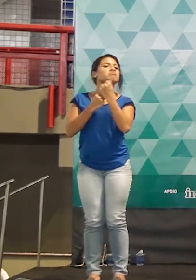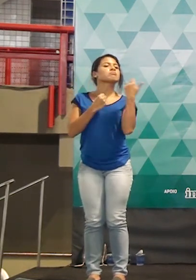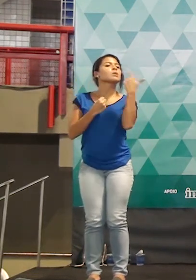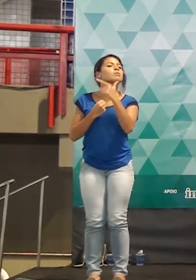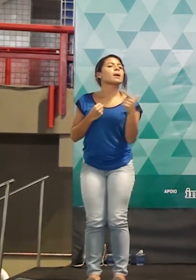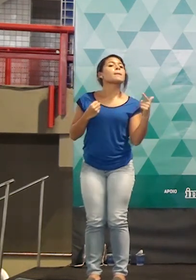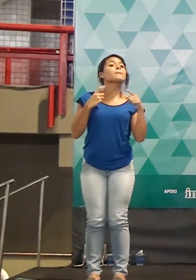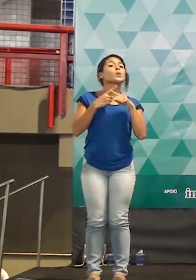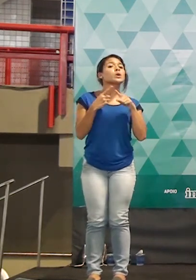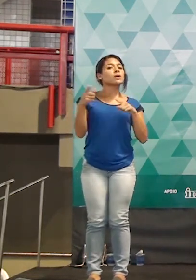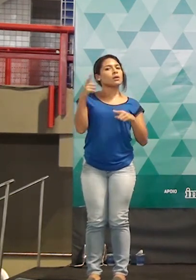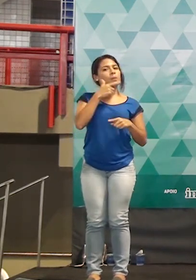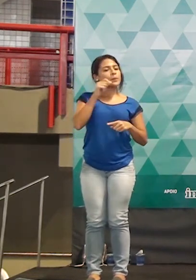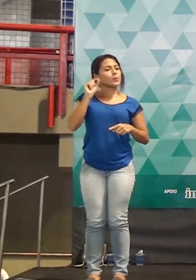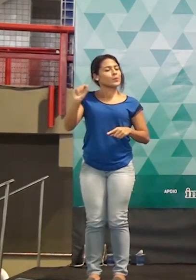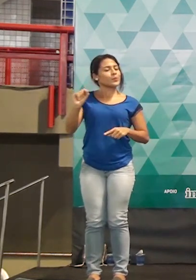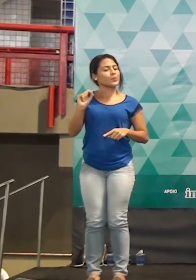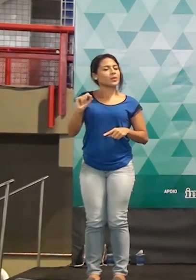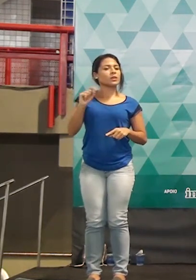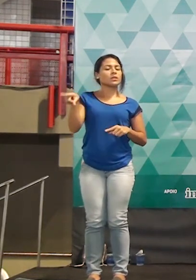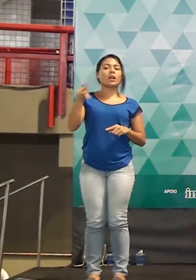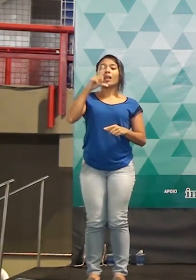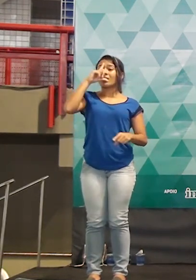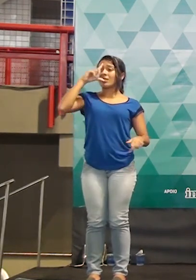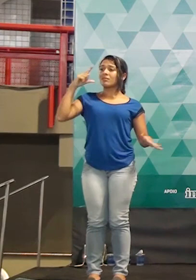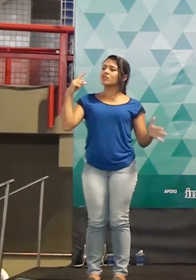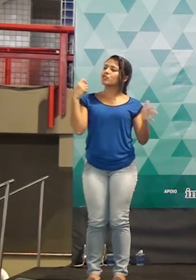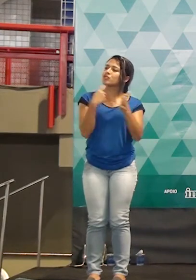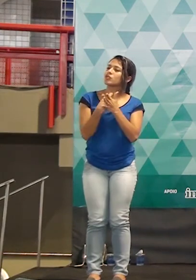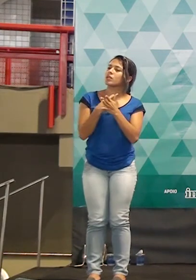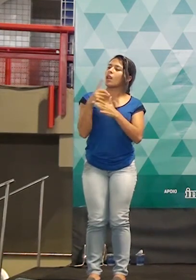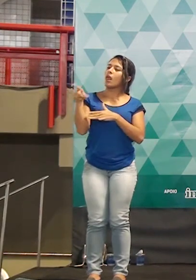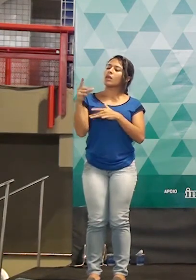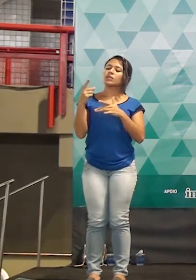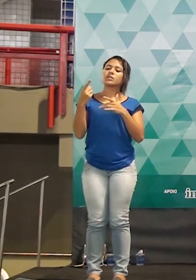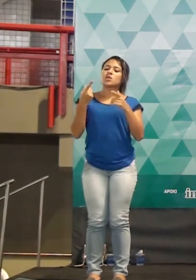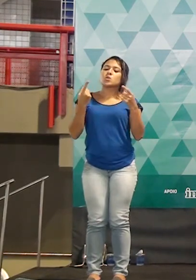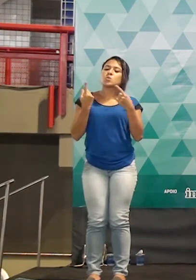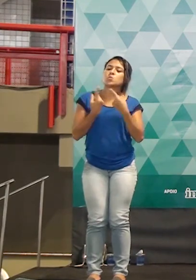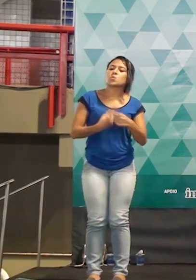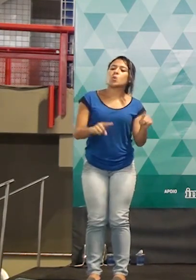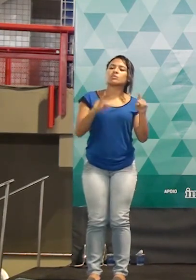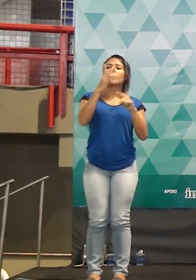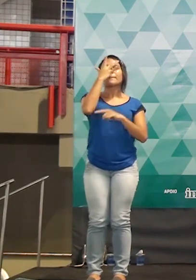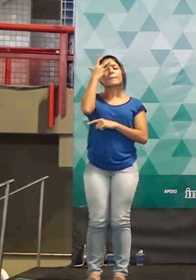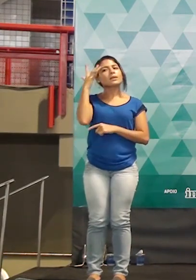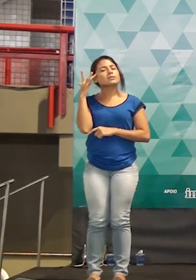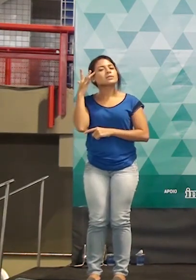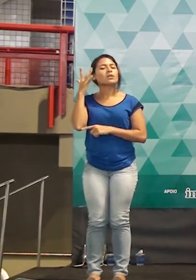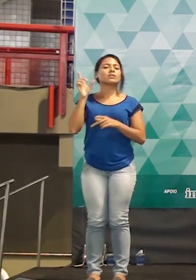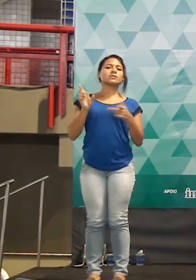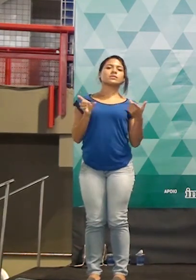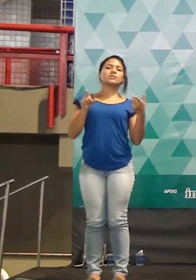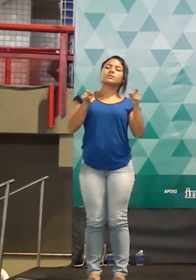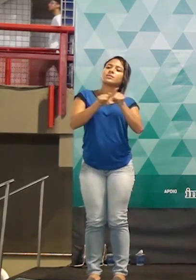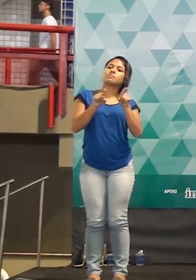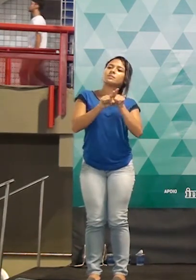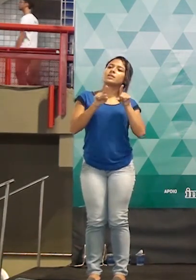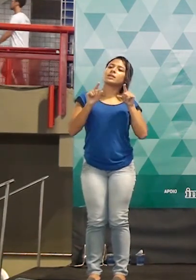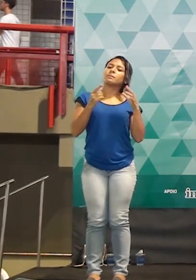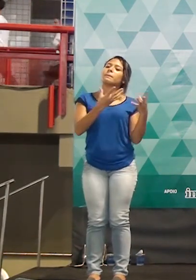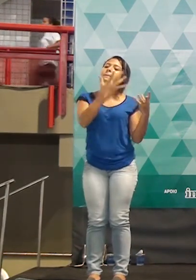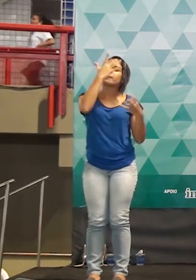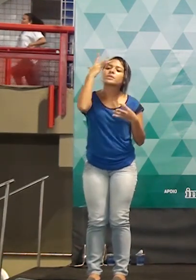porque as decisões dele estão indo contra o anseio populacional. Você diz: porque há